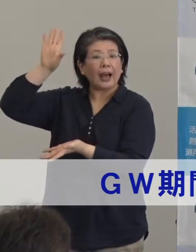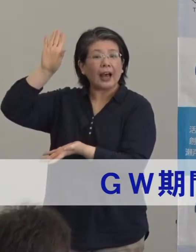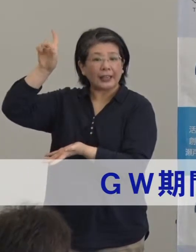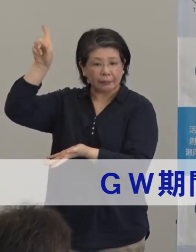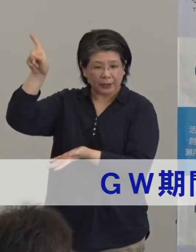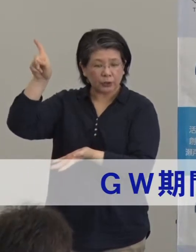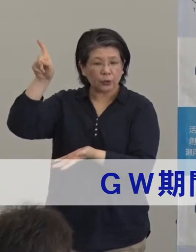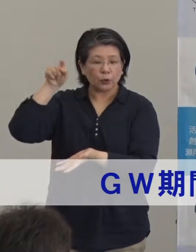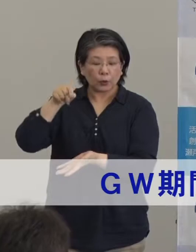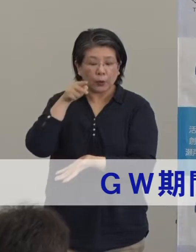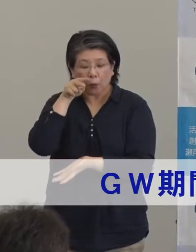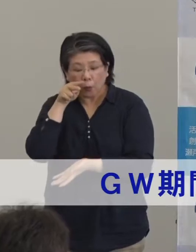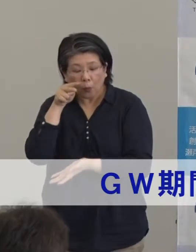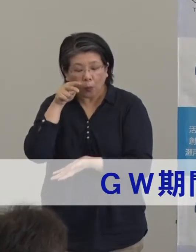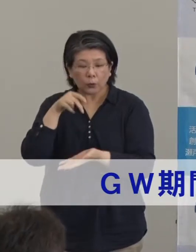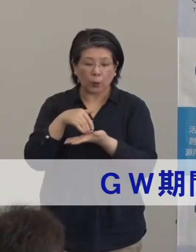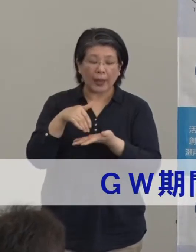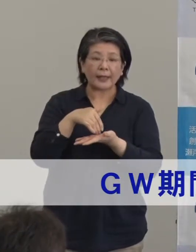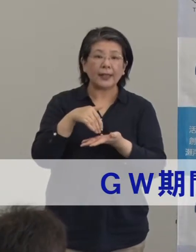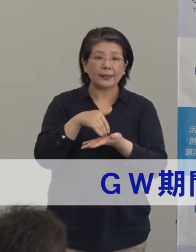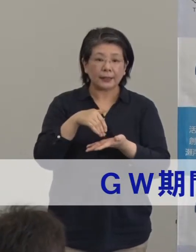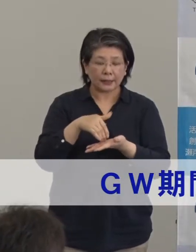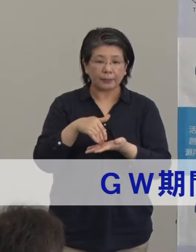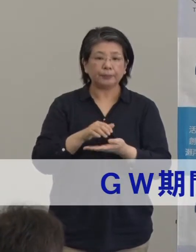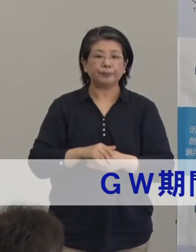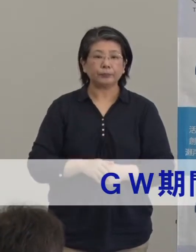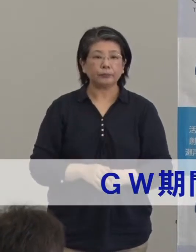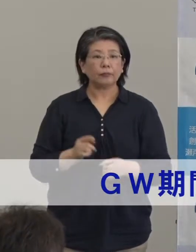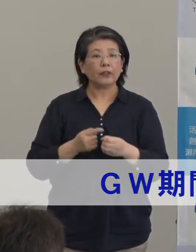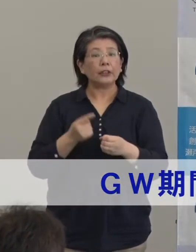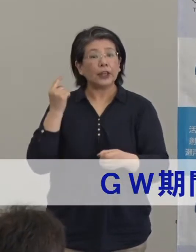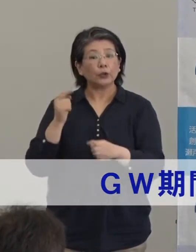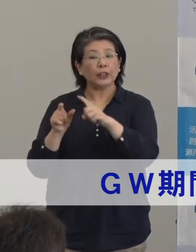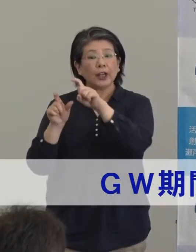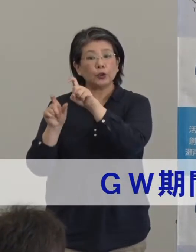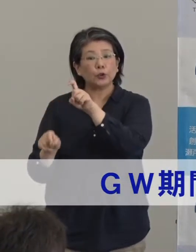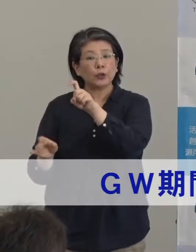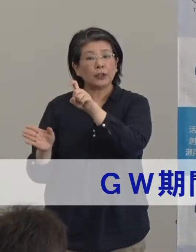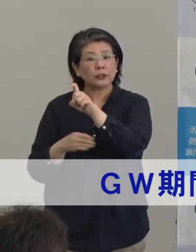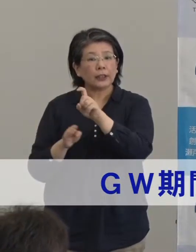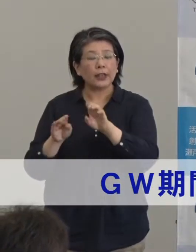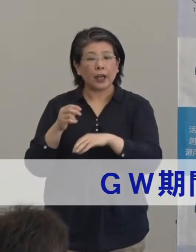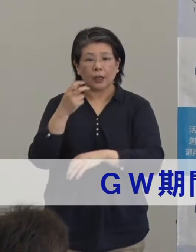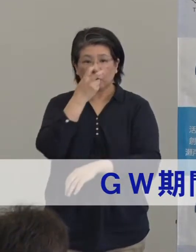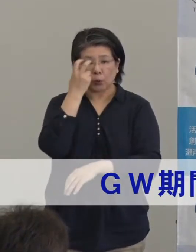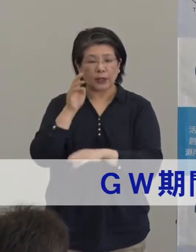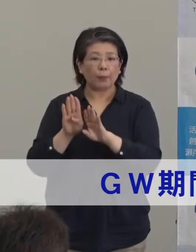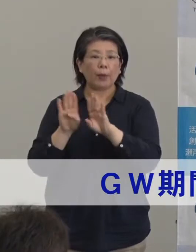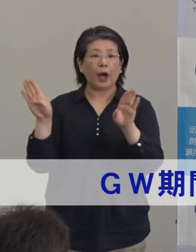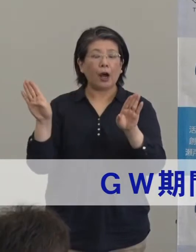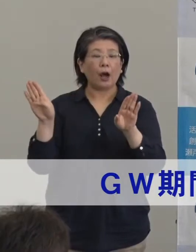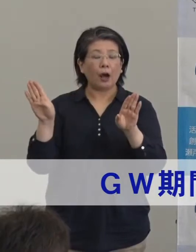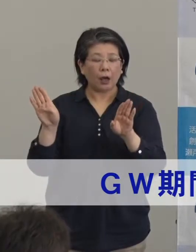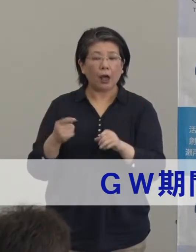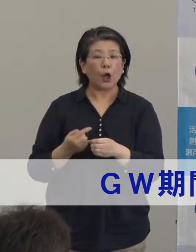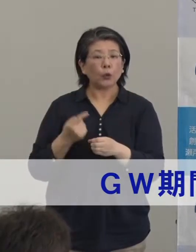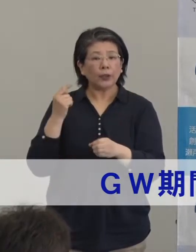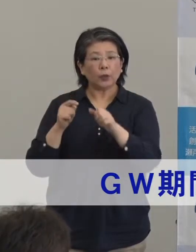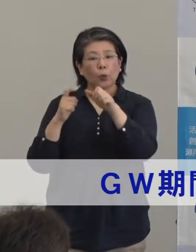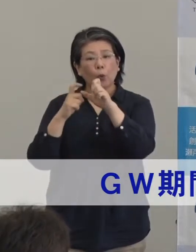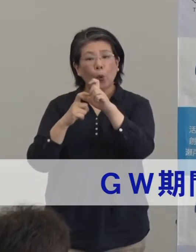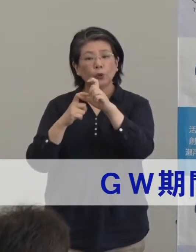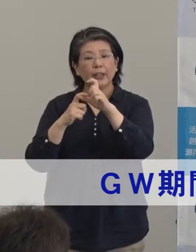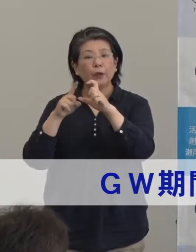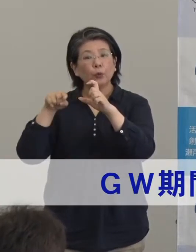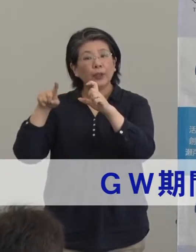でそれで、計測をいたしております。ただ昨年10月から調査を開始しておりますので、昨年のゴールデンウィークは出ておりませ